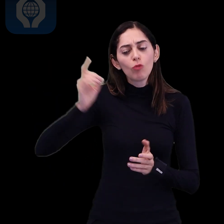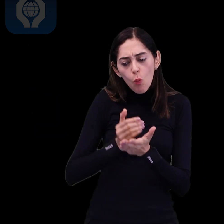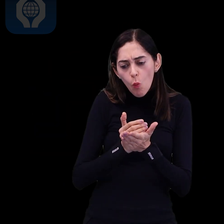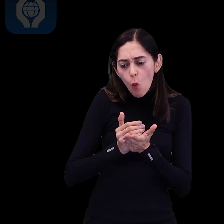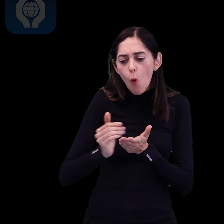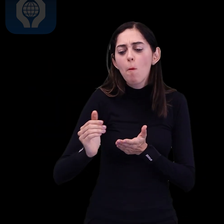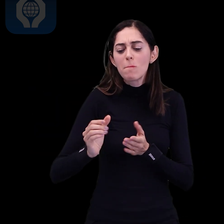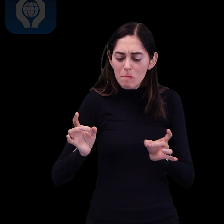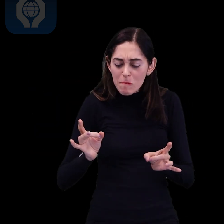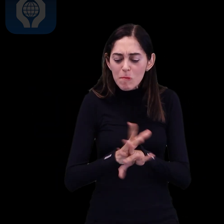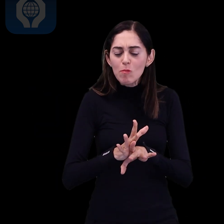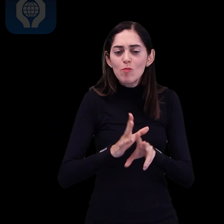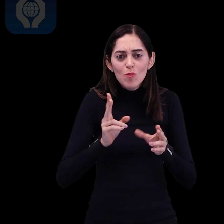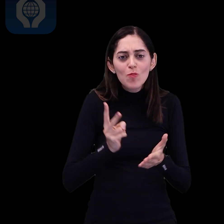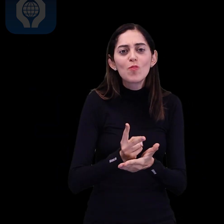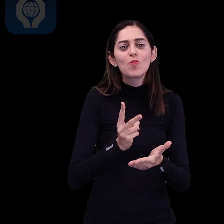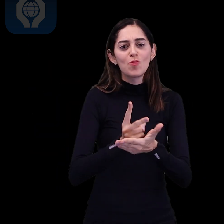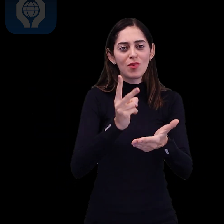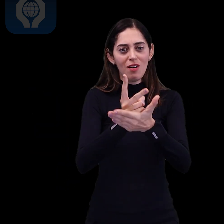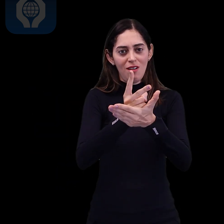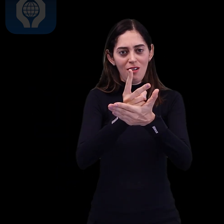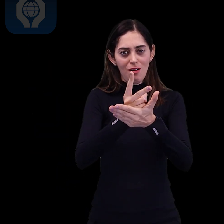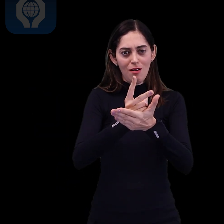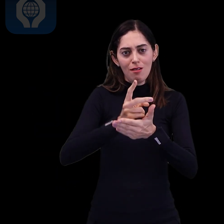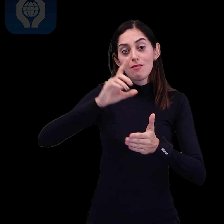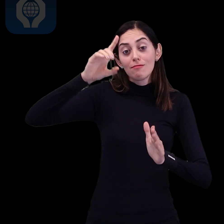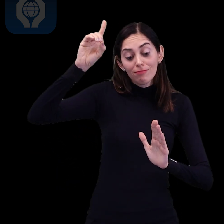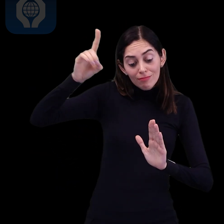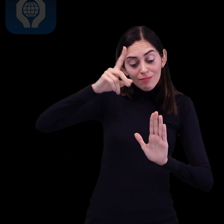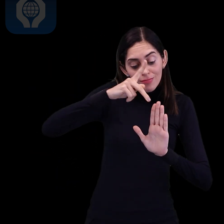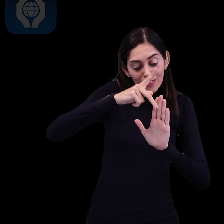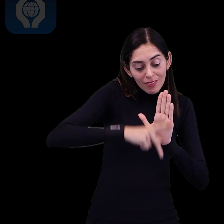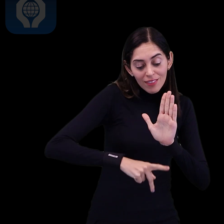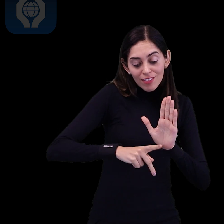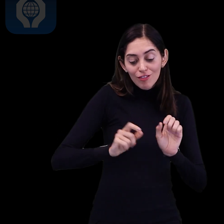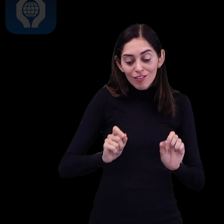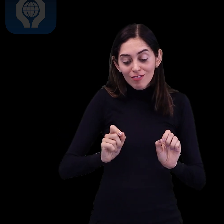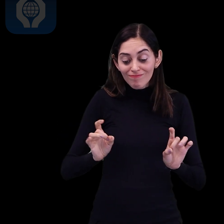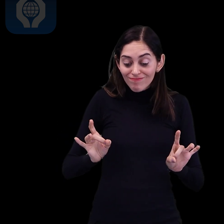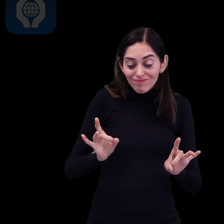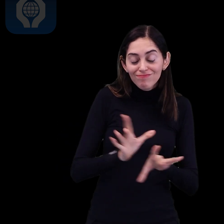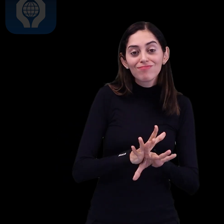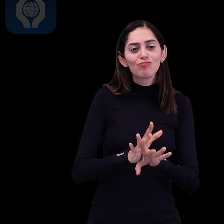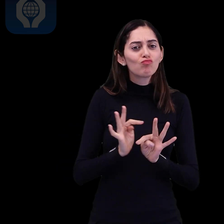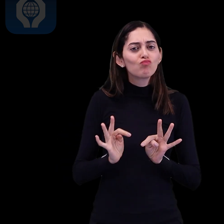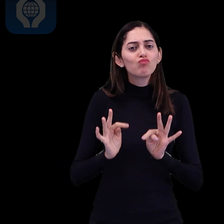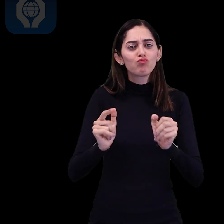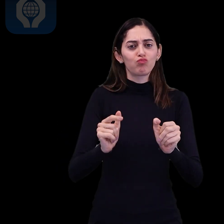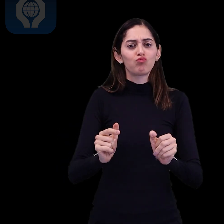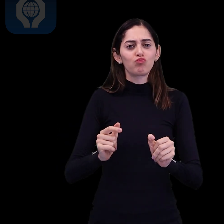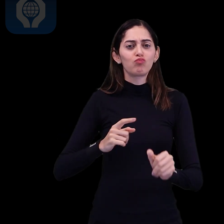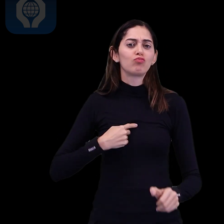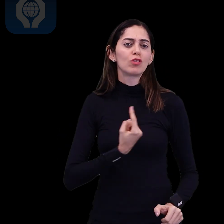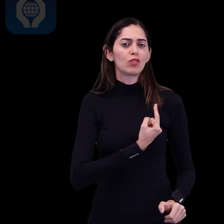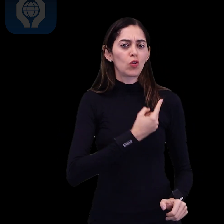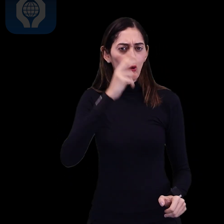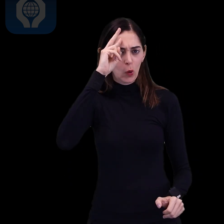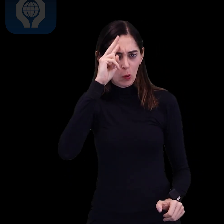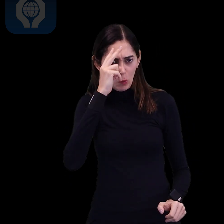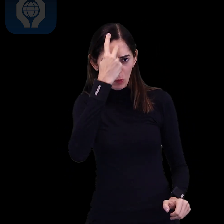obra, sempre a termina. Deus terminou tudo o que planejou fazer. Nós mudamos de ideia e dos